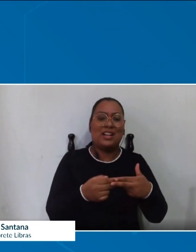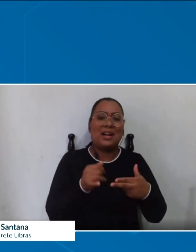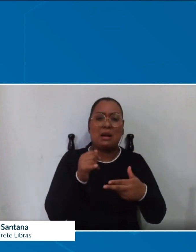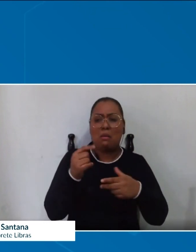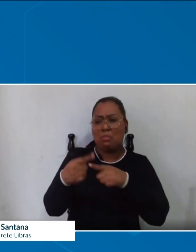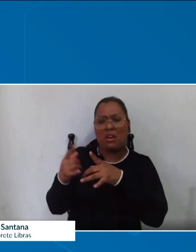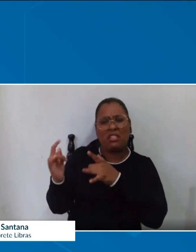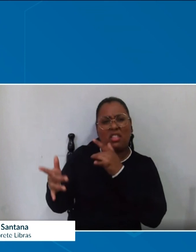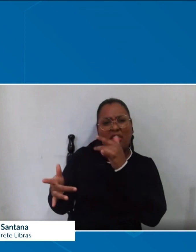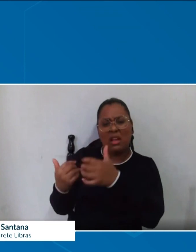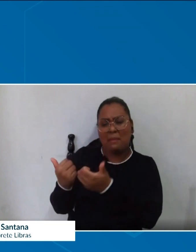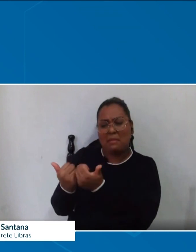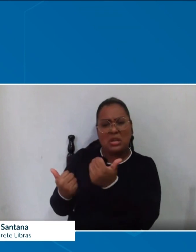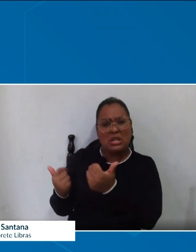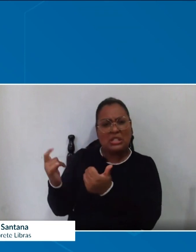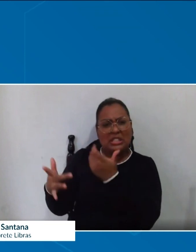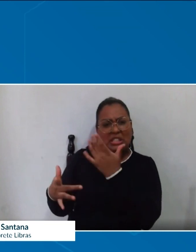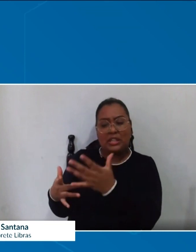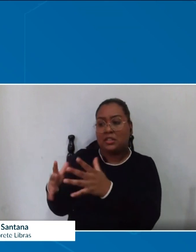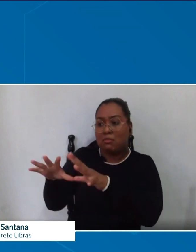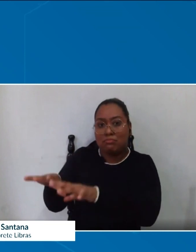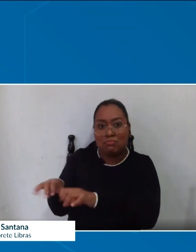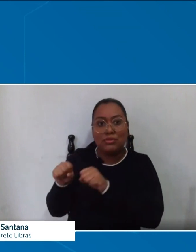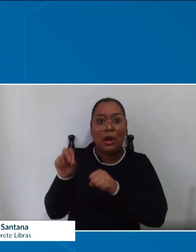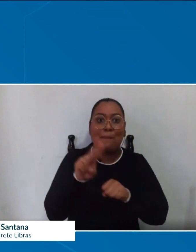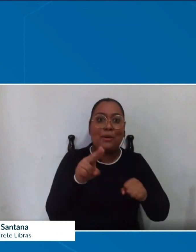subprodutos aí que a gente está fazendo dentro da universidade.